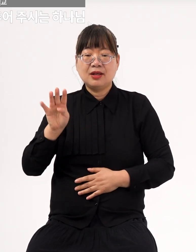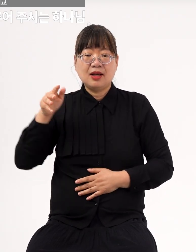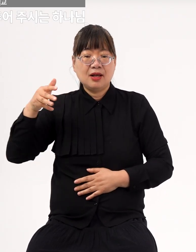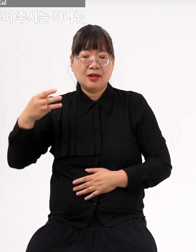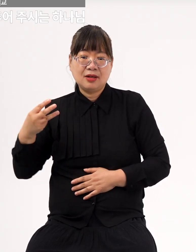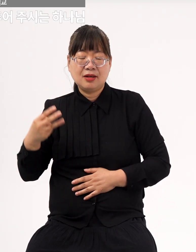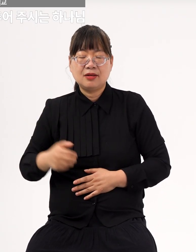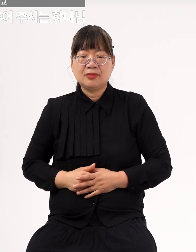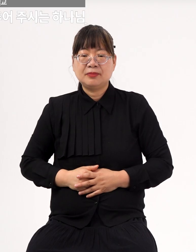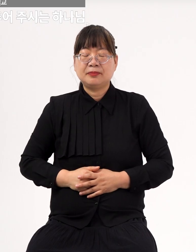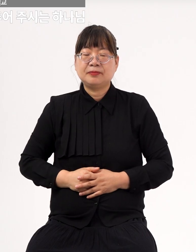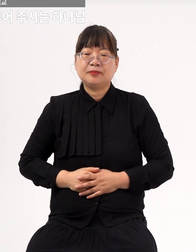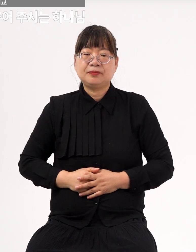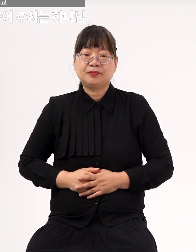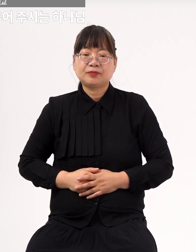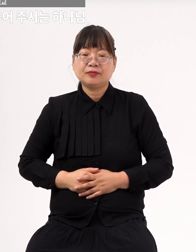34절